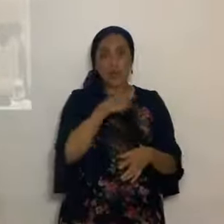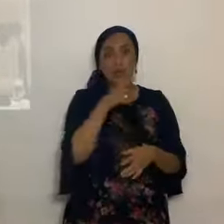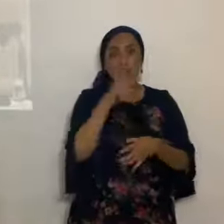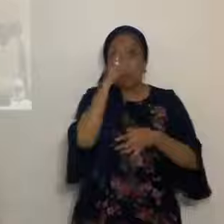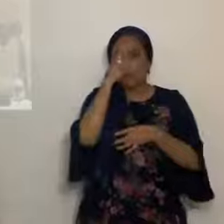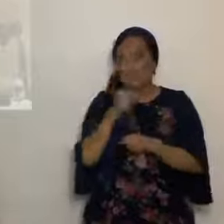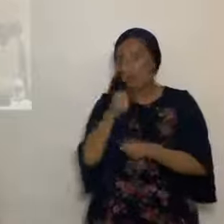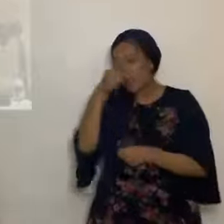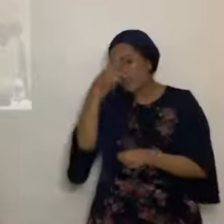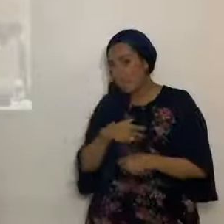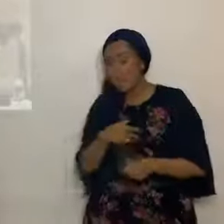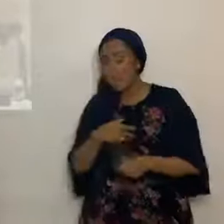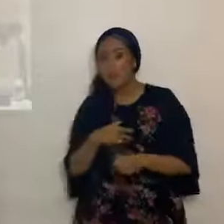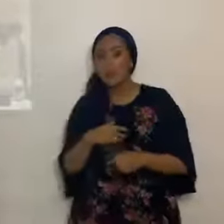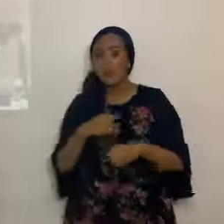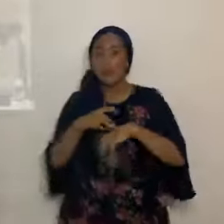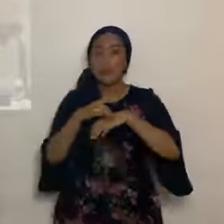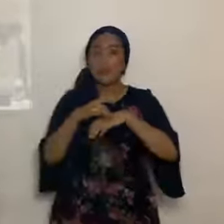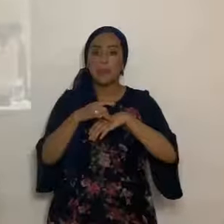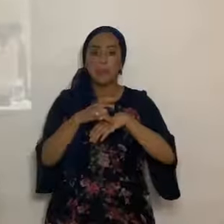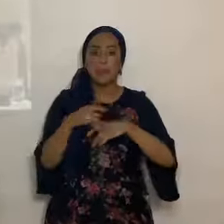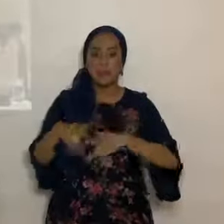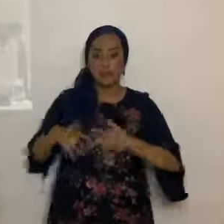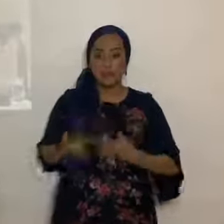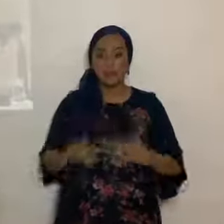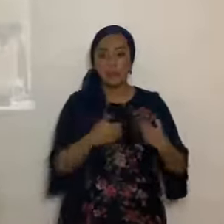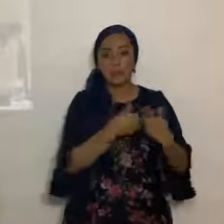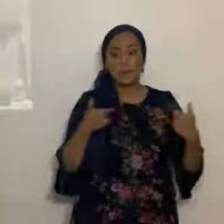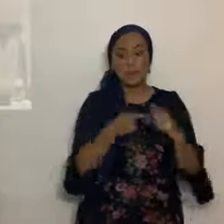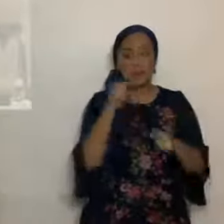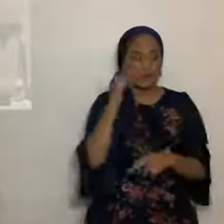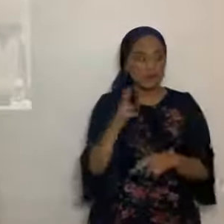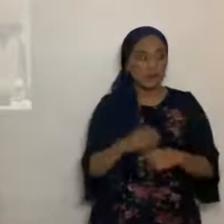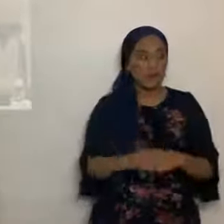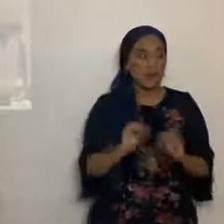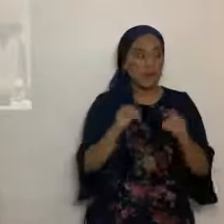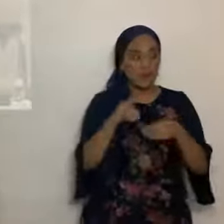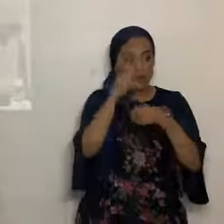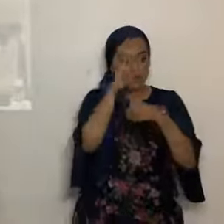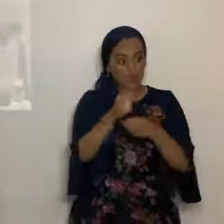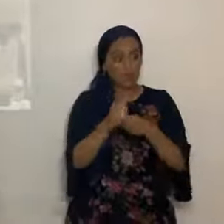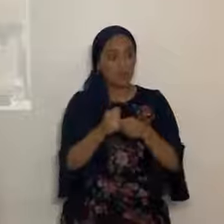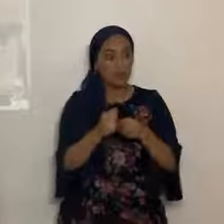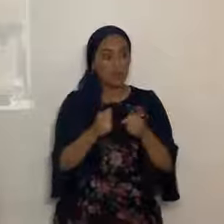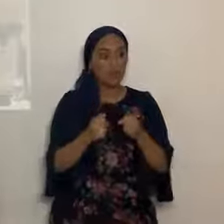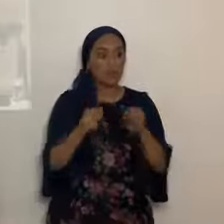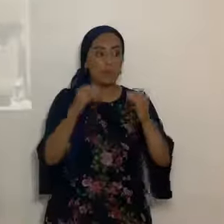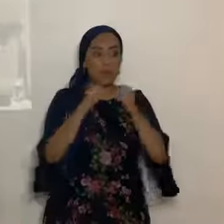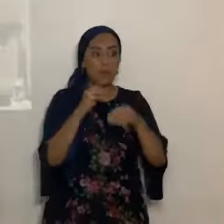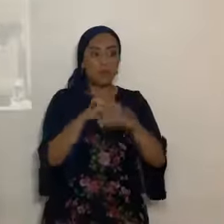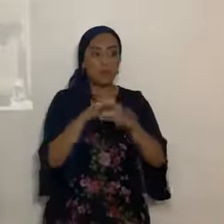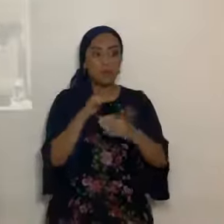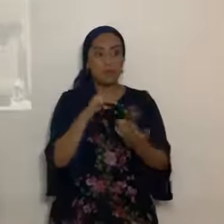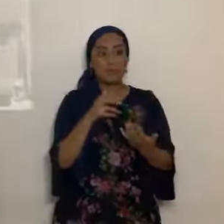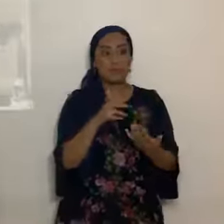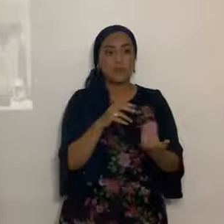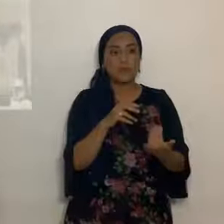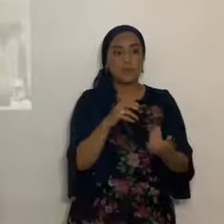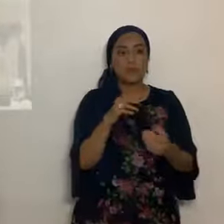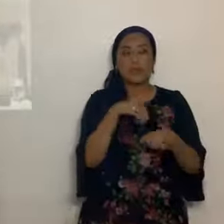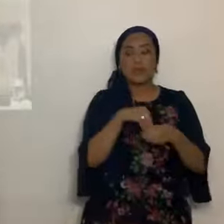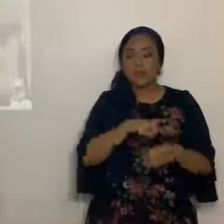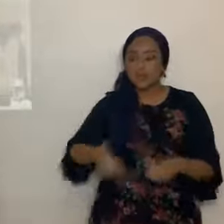en el hombre, y pone carne por su brazo y su corazón se aparta de Yahweh. O sea, pone la confianza más en una autoridad, en el